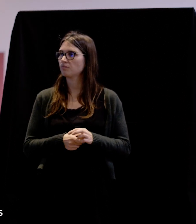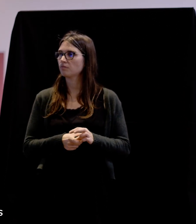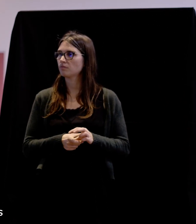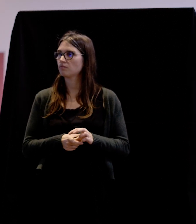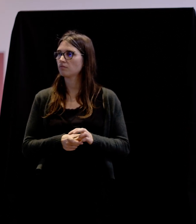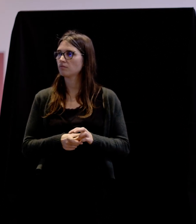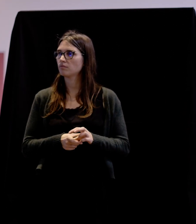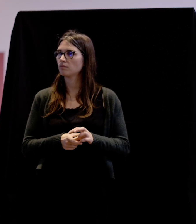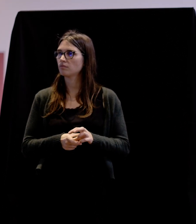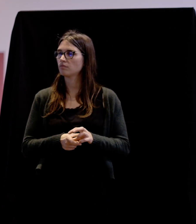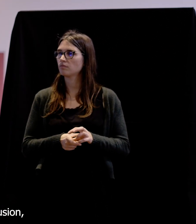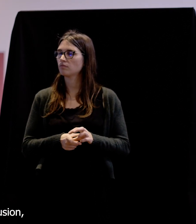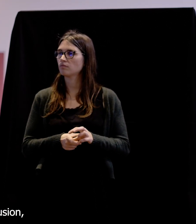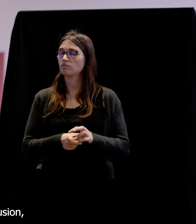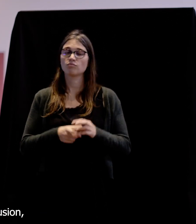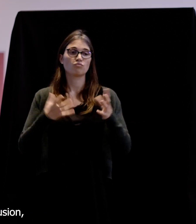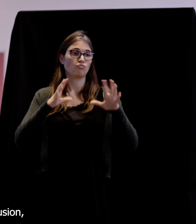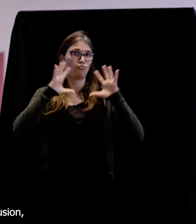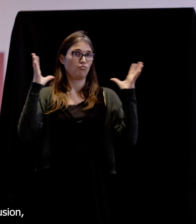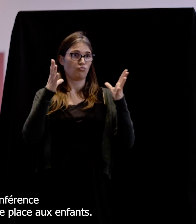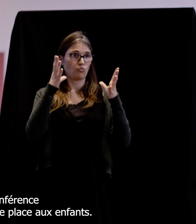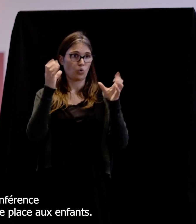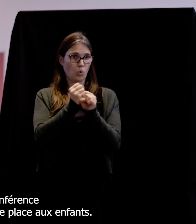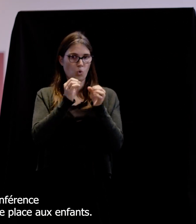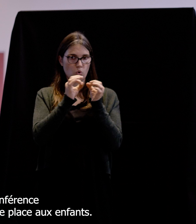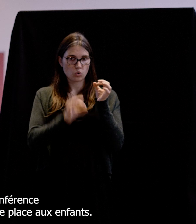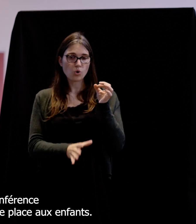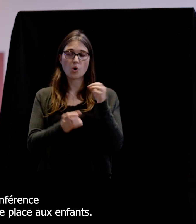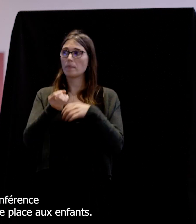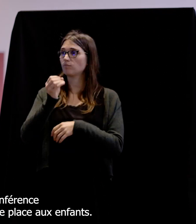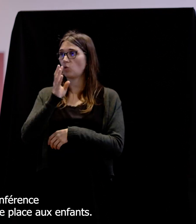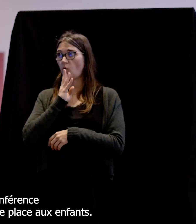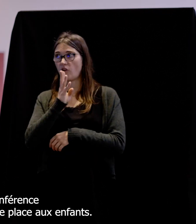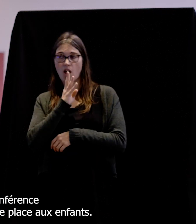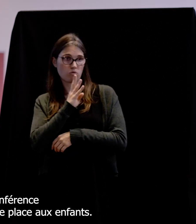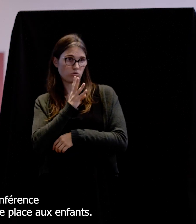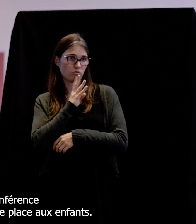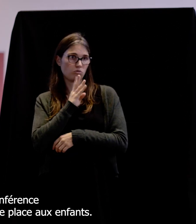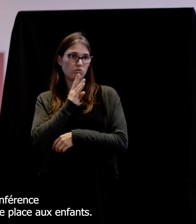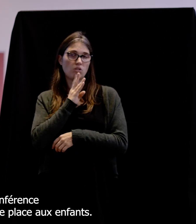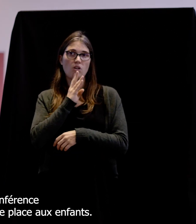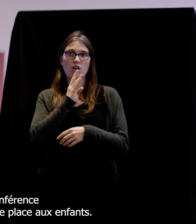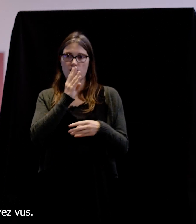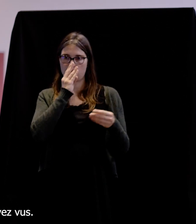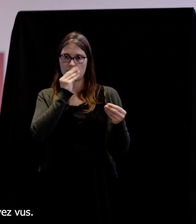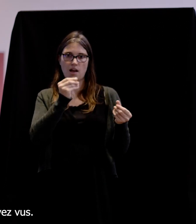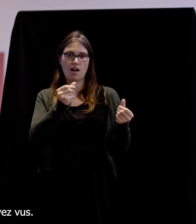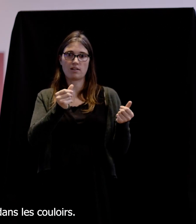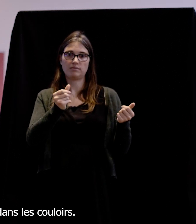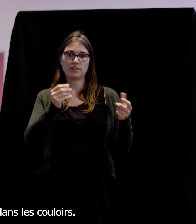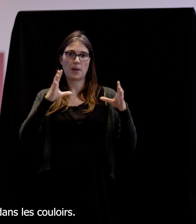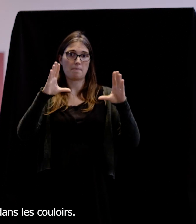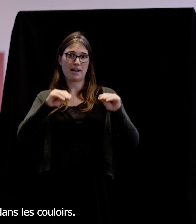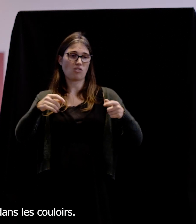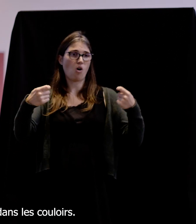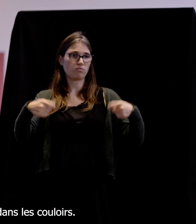Alors, en conclusion, c'est une conférence donnant une très grande place aux enfants. Vous les avez vus, ils